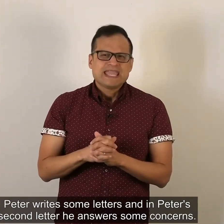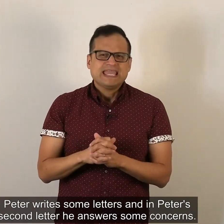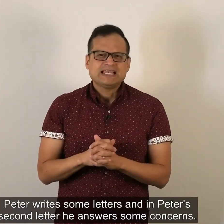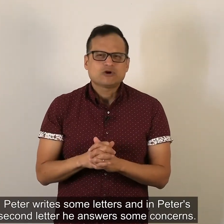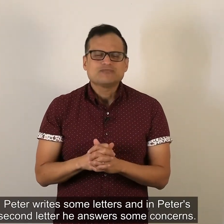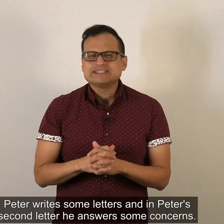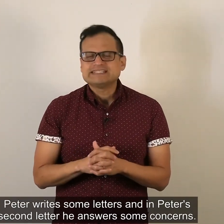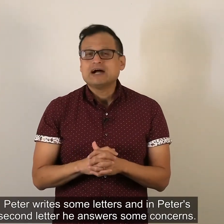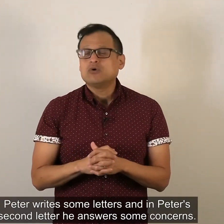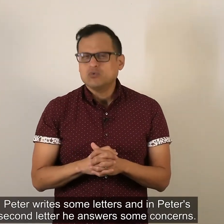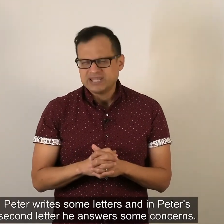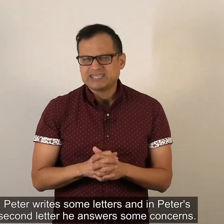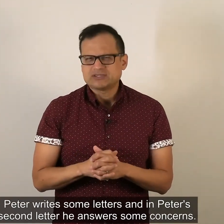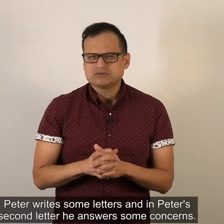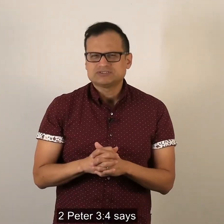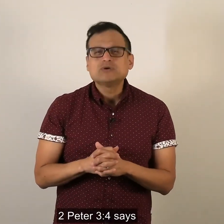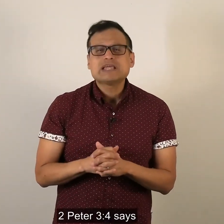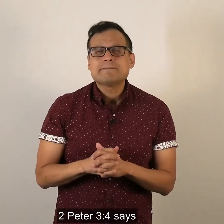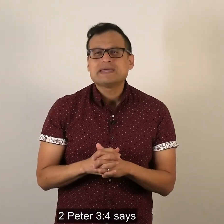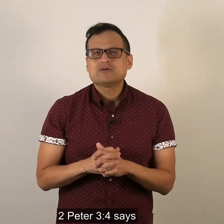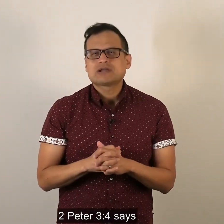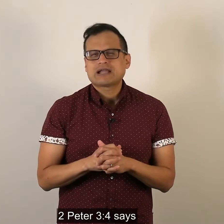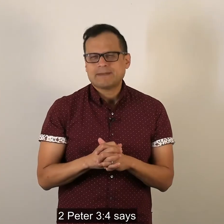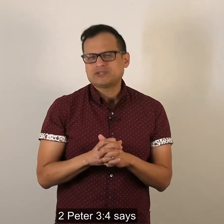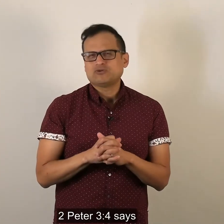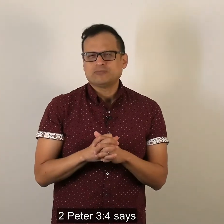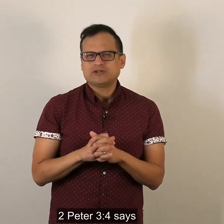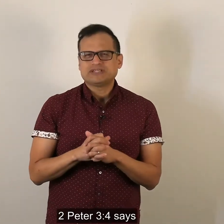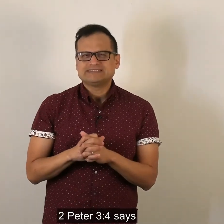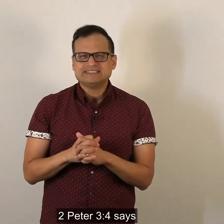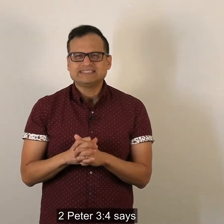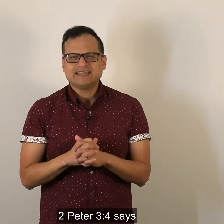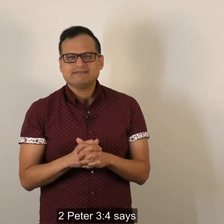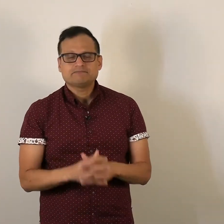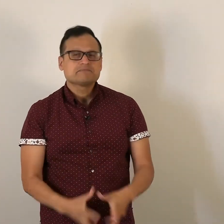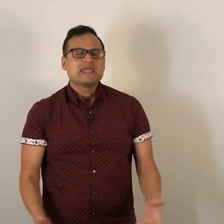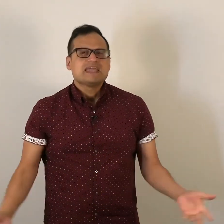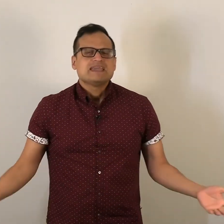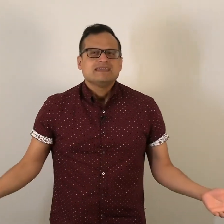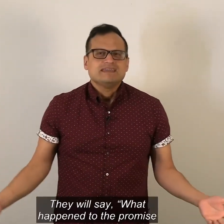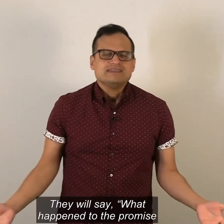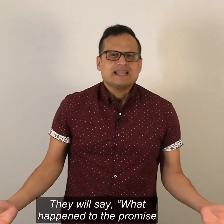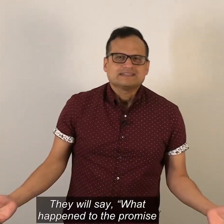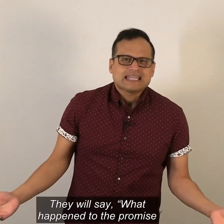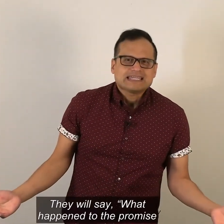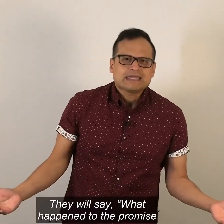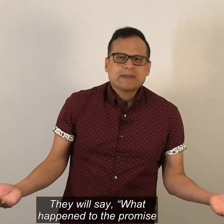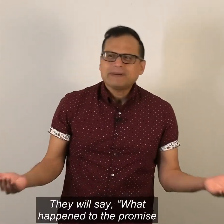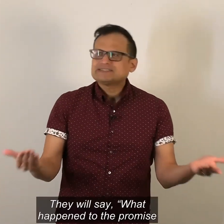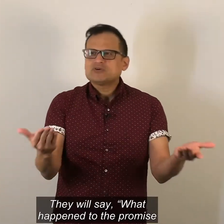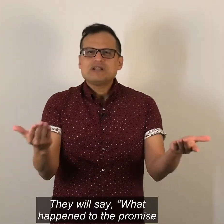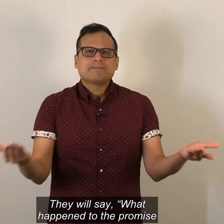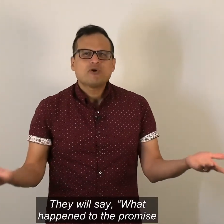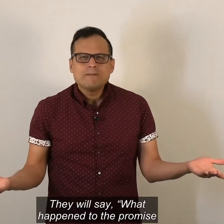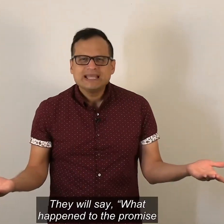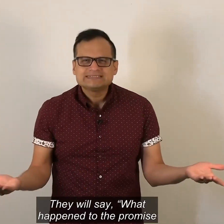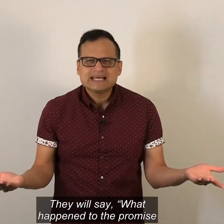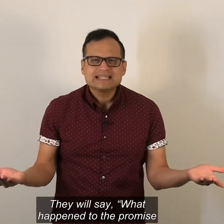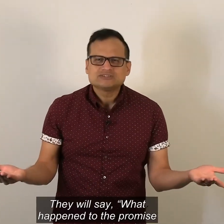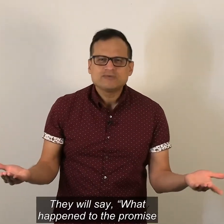él contesta una inquietud. Segunda de Pedro, capítulo número 3, dice, y dirán, ¿qué pasó con la promesa de su